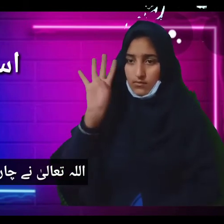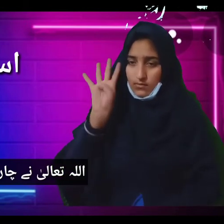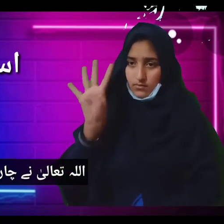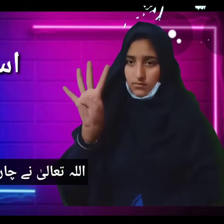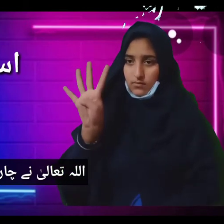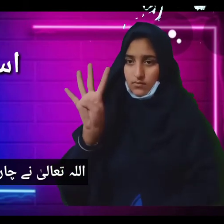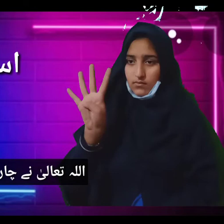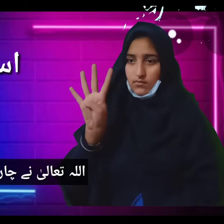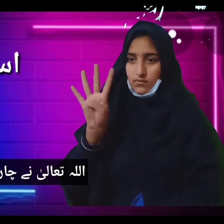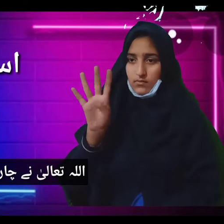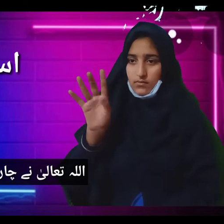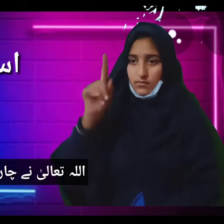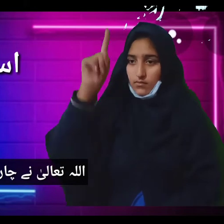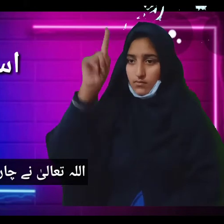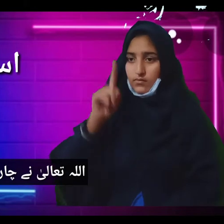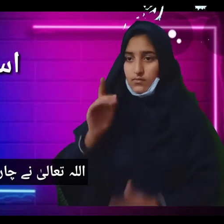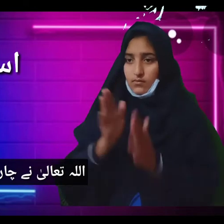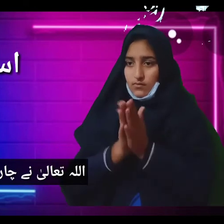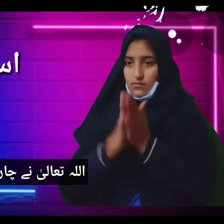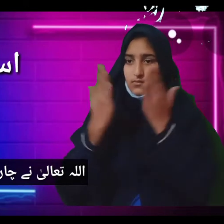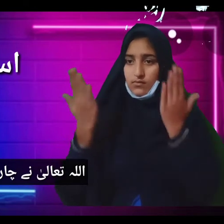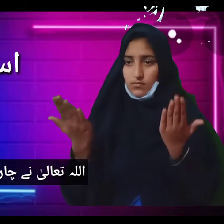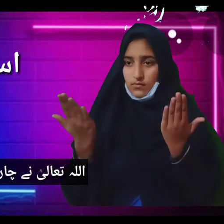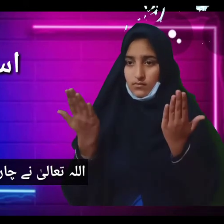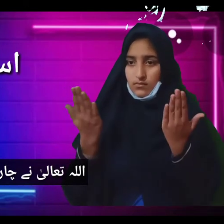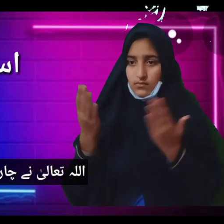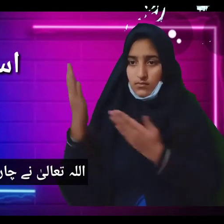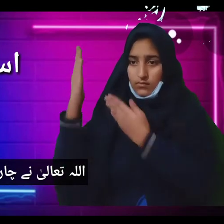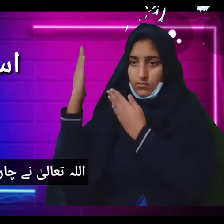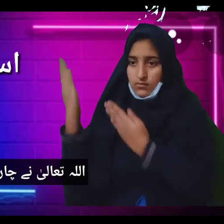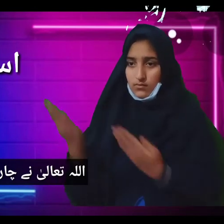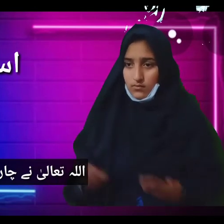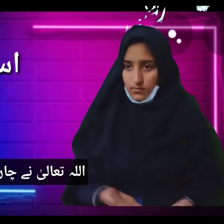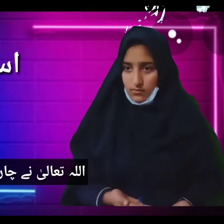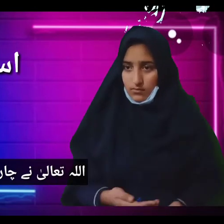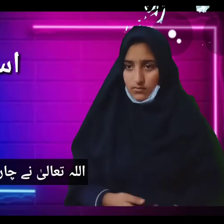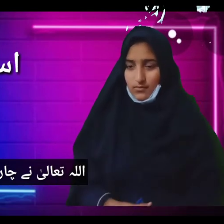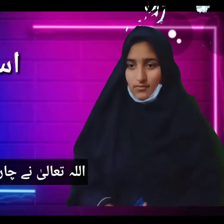चार इस्लामी किताबें नाज़िल की।